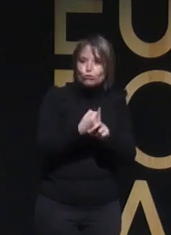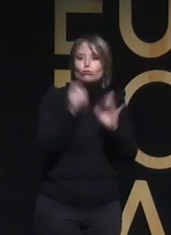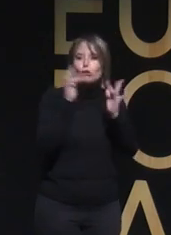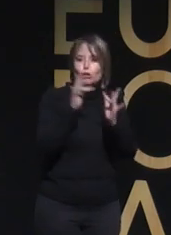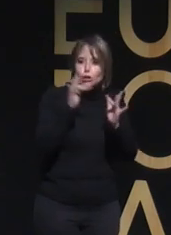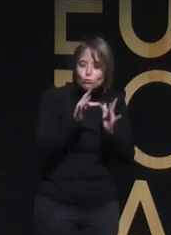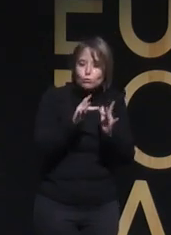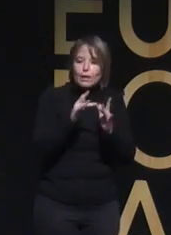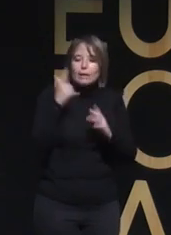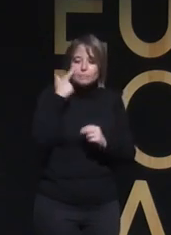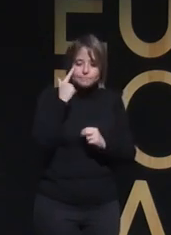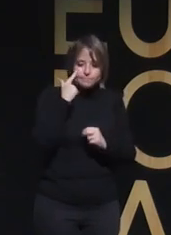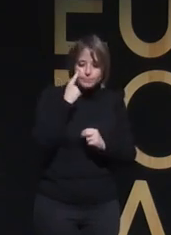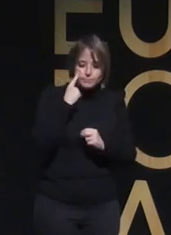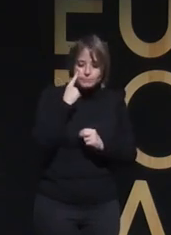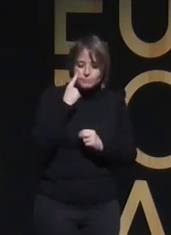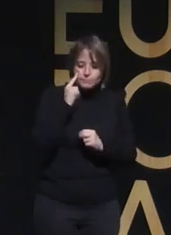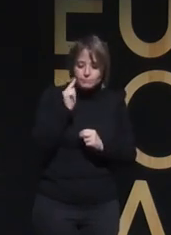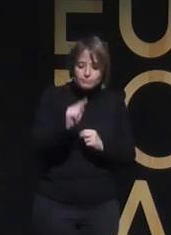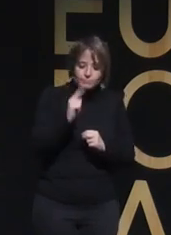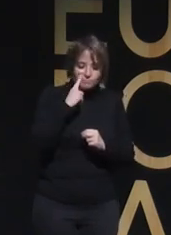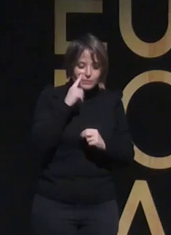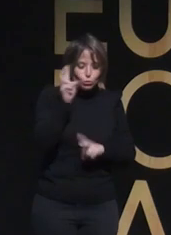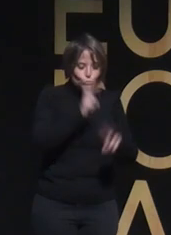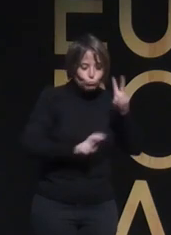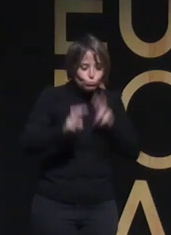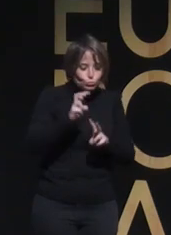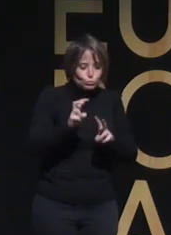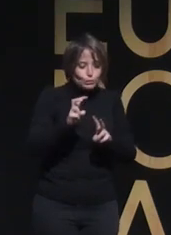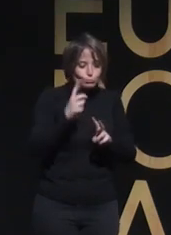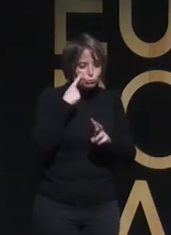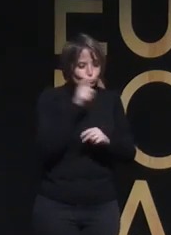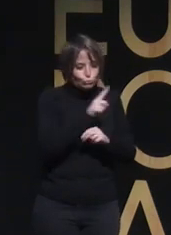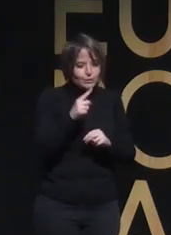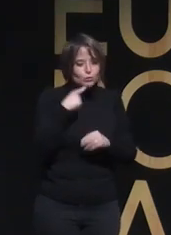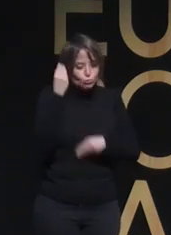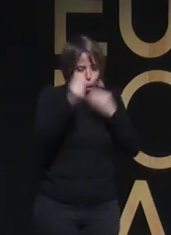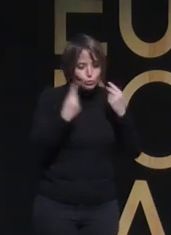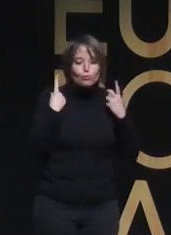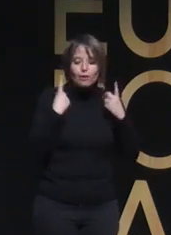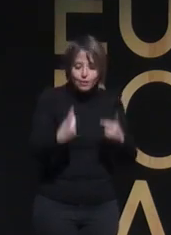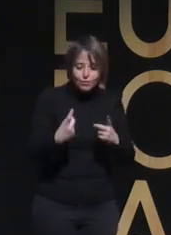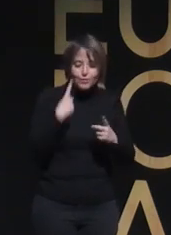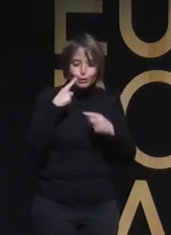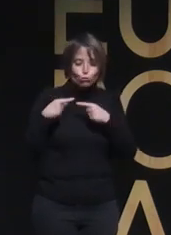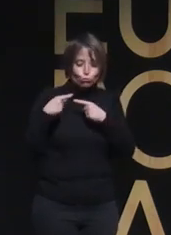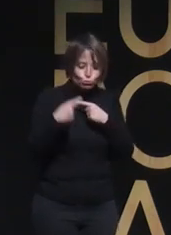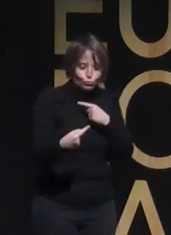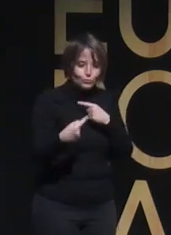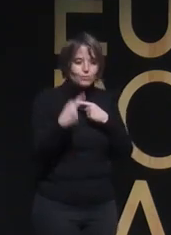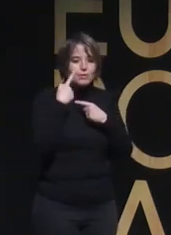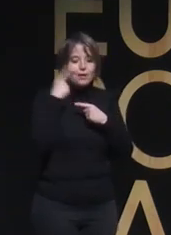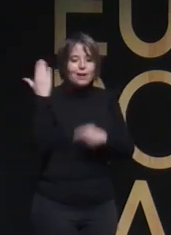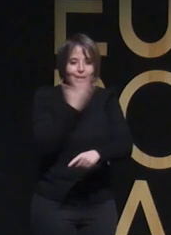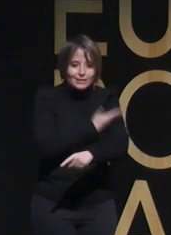una herramienta que tenemos, pero que no buscamos la parte coercitiva. Por lo tanto, sí que creo que es necesaria esa parte de consecuencias, de